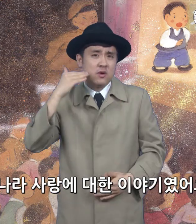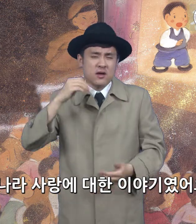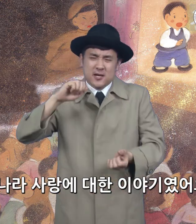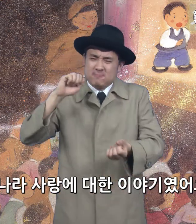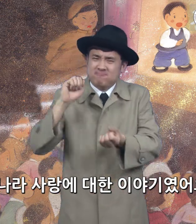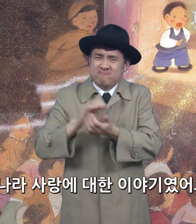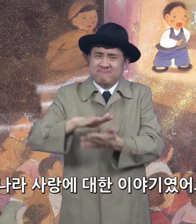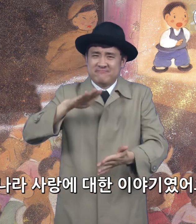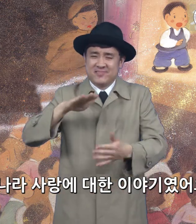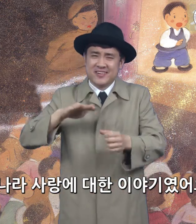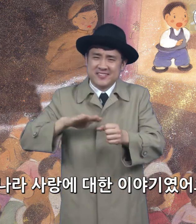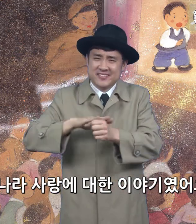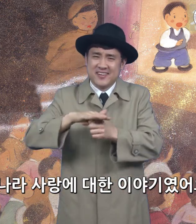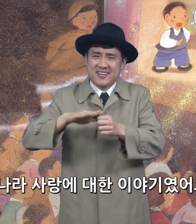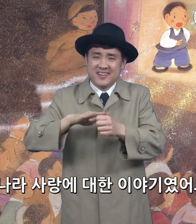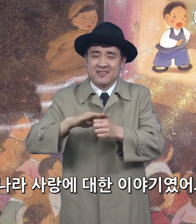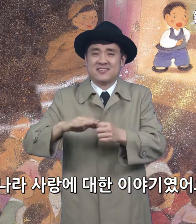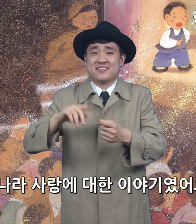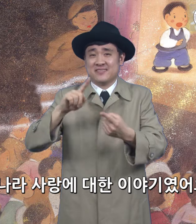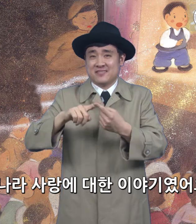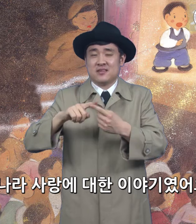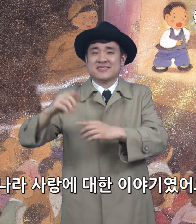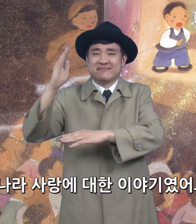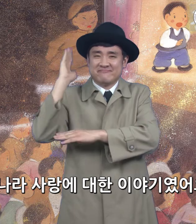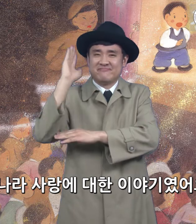나라 사랑에 대한 이야기였어요.